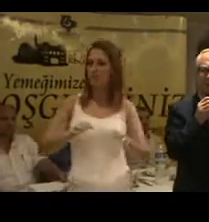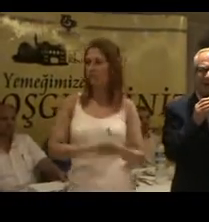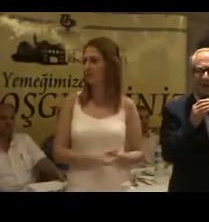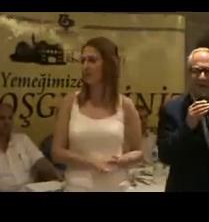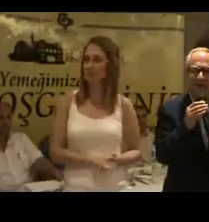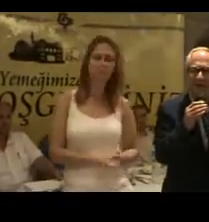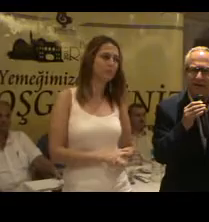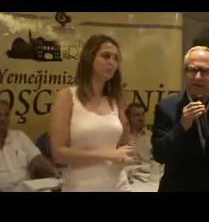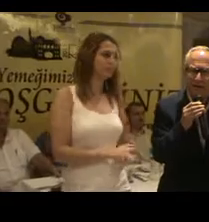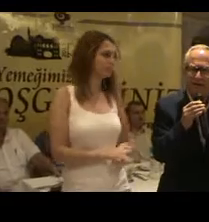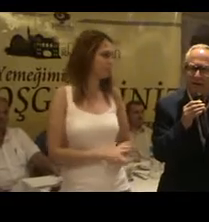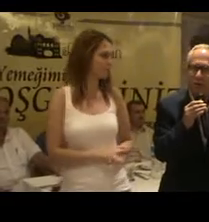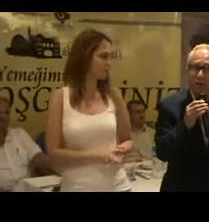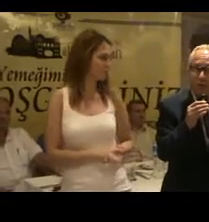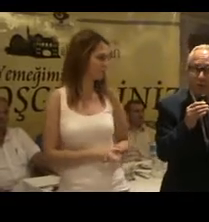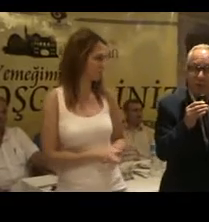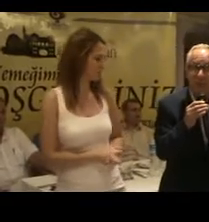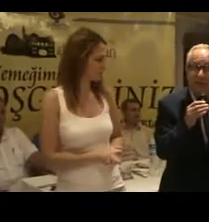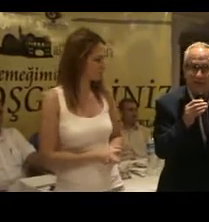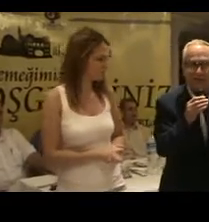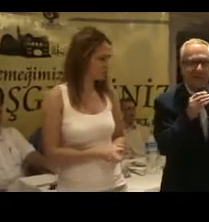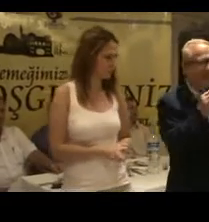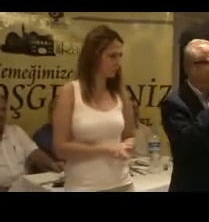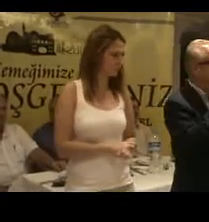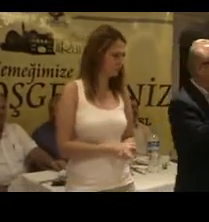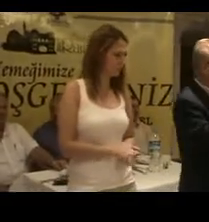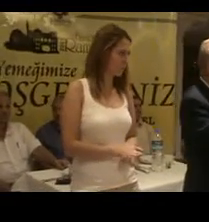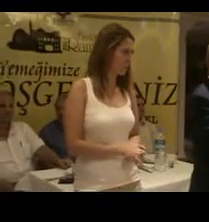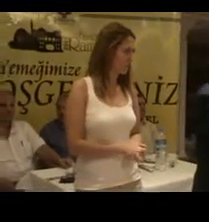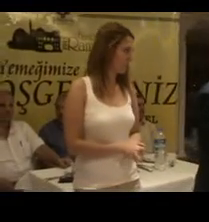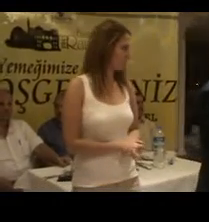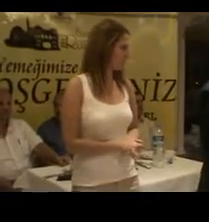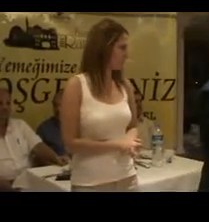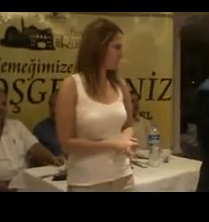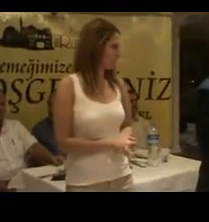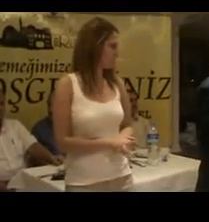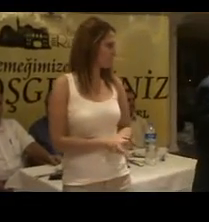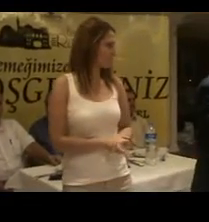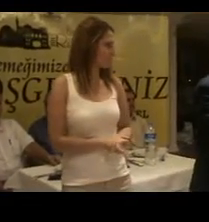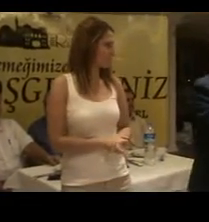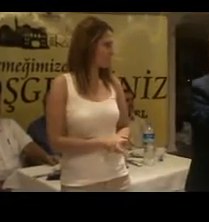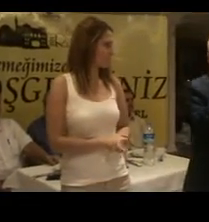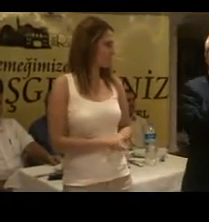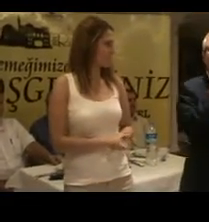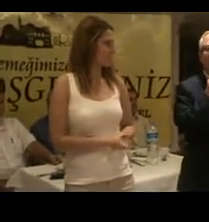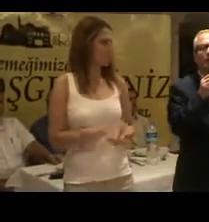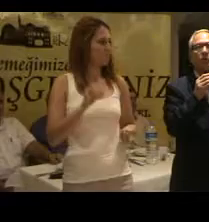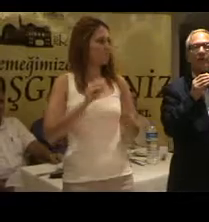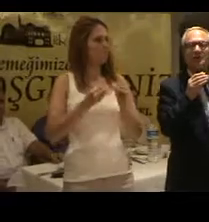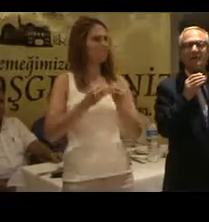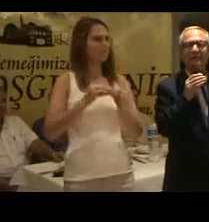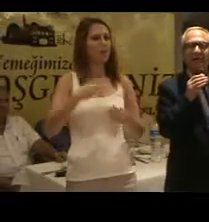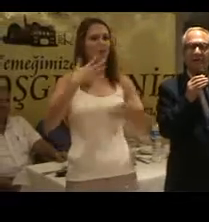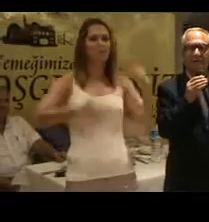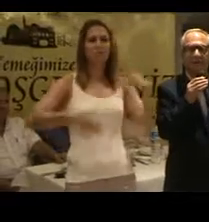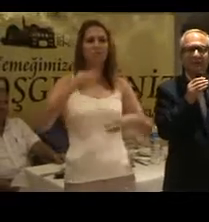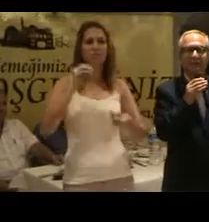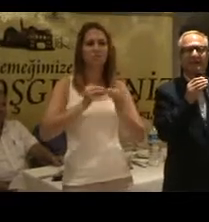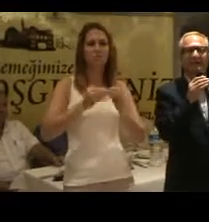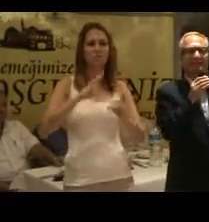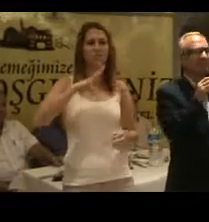Kora konserlerinin artık zadına doyum olmaz hale geldi. Dedi ki sıkıntılar var, günlük